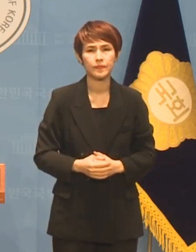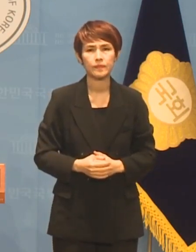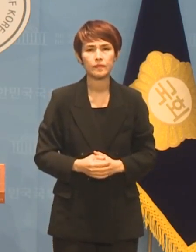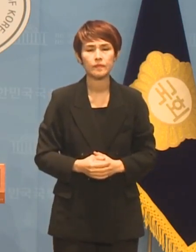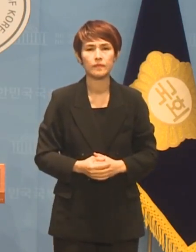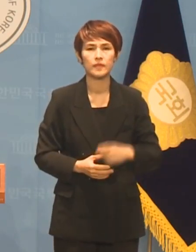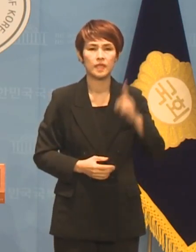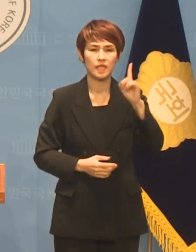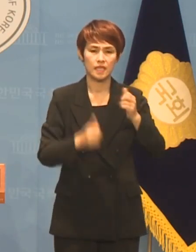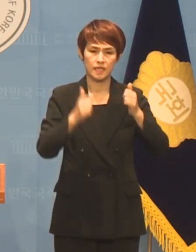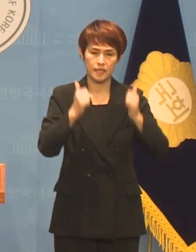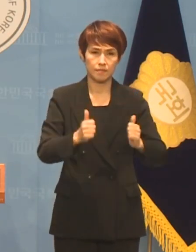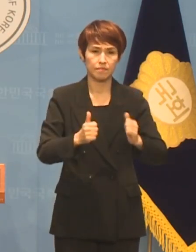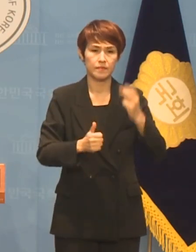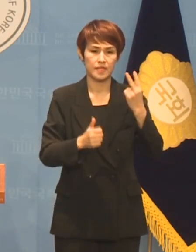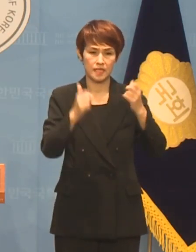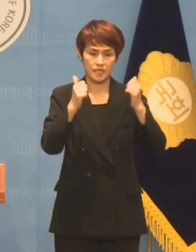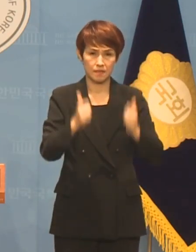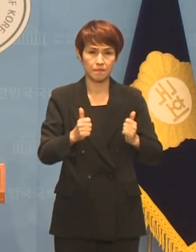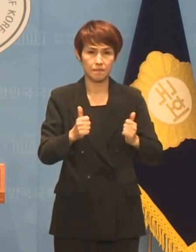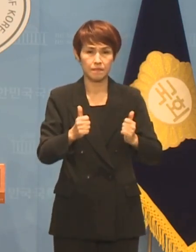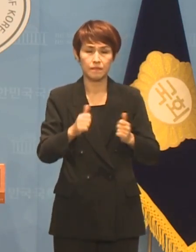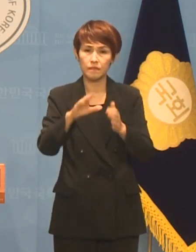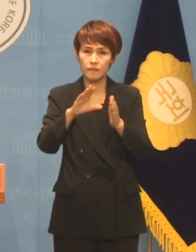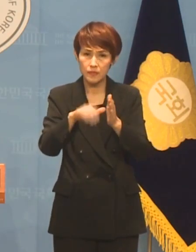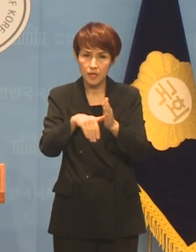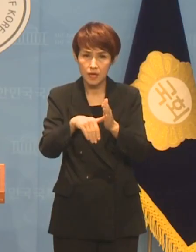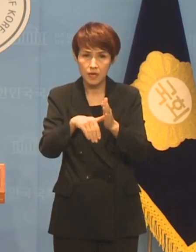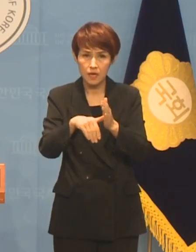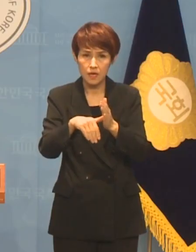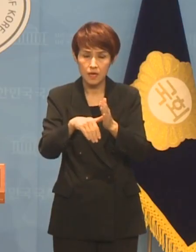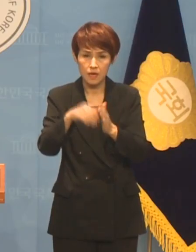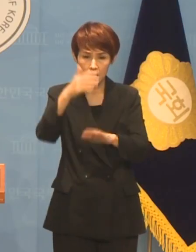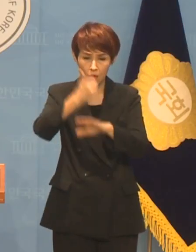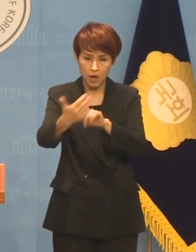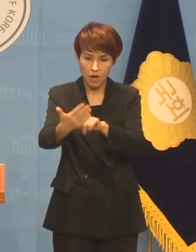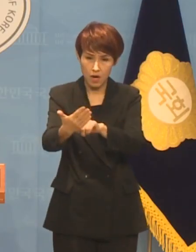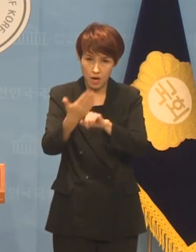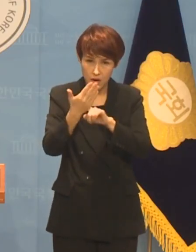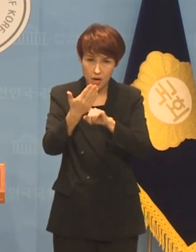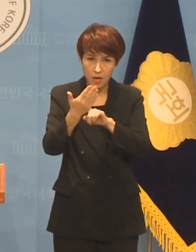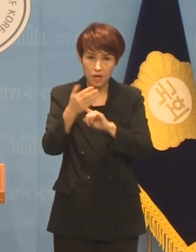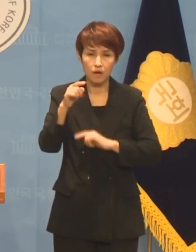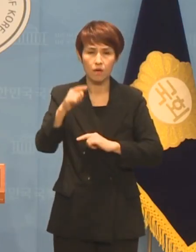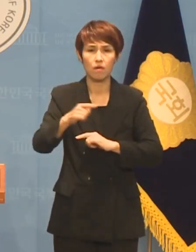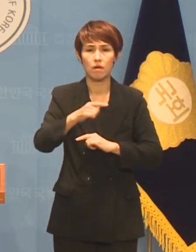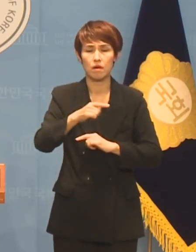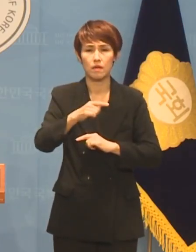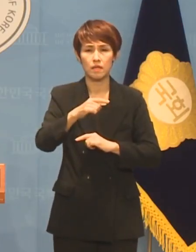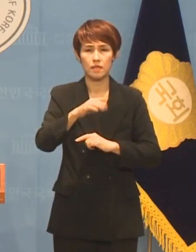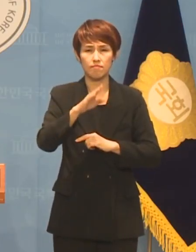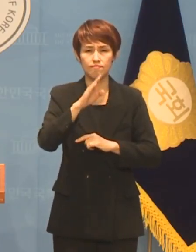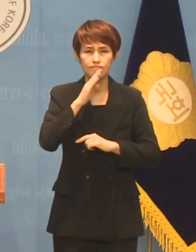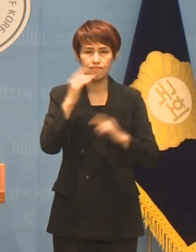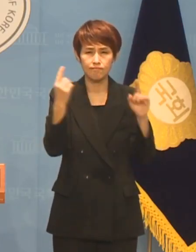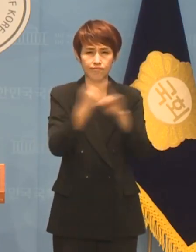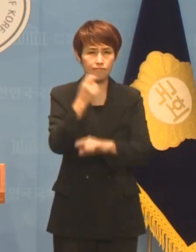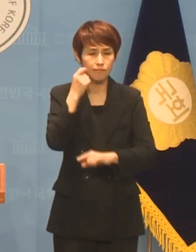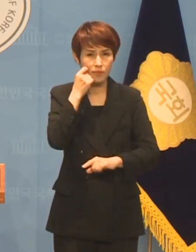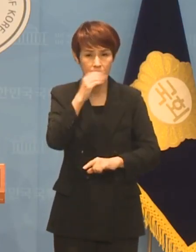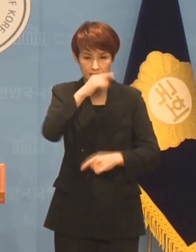1심, 2심 재판부 판결을 통해 드러난 절대 바뀌지 않는 진실은